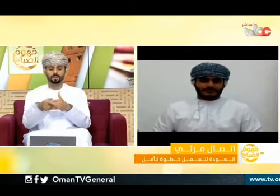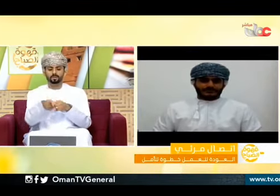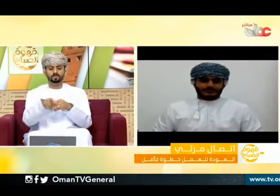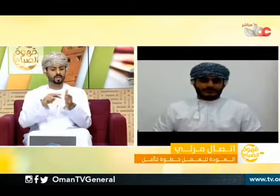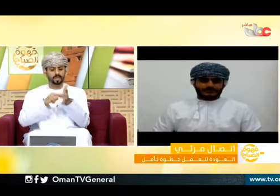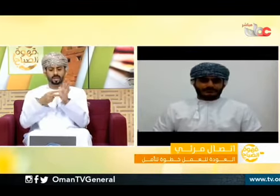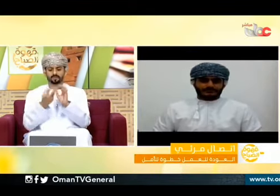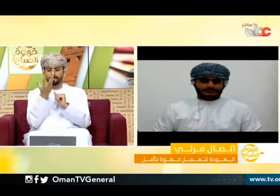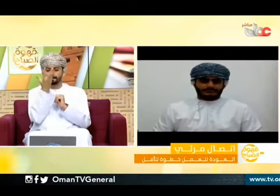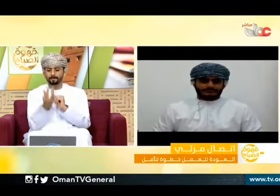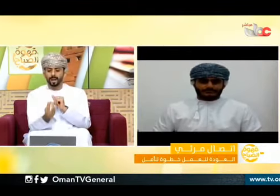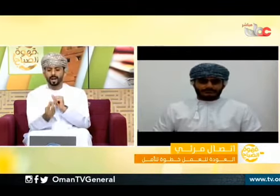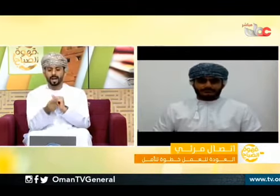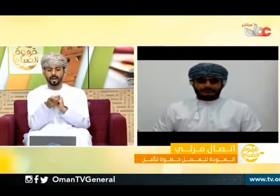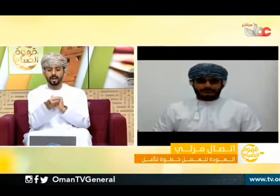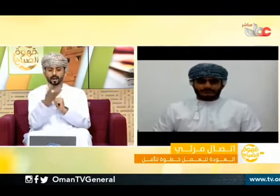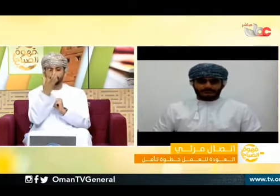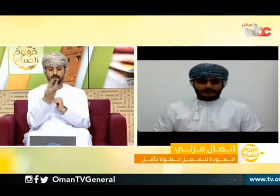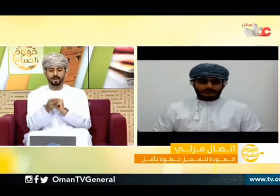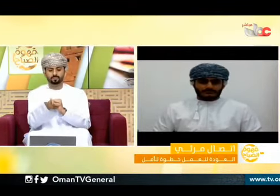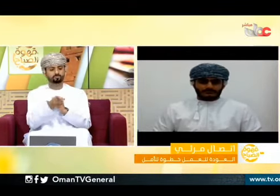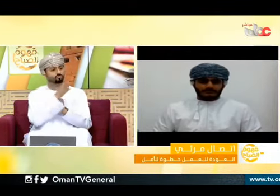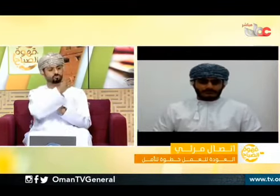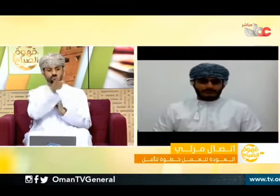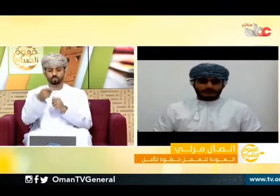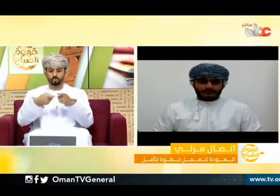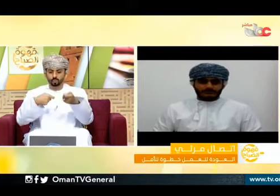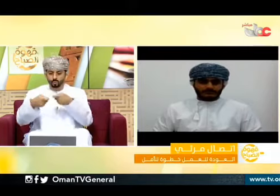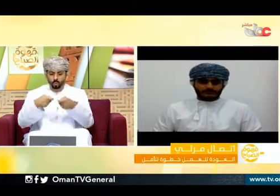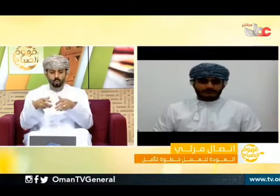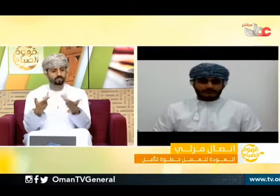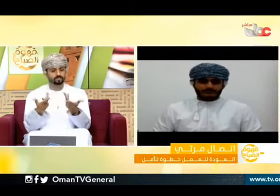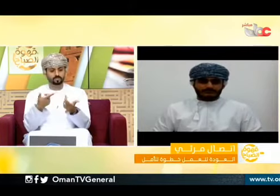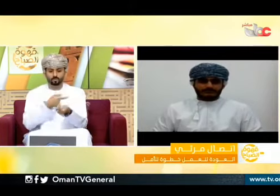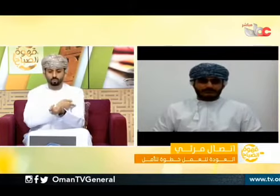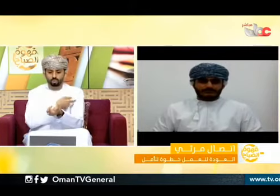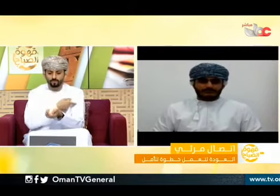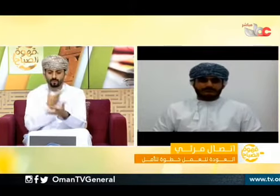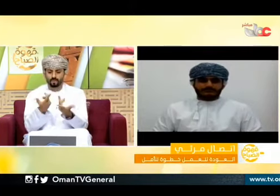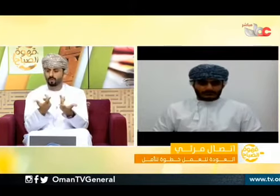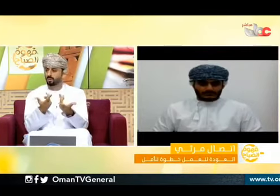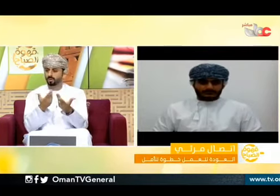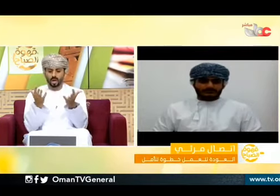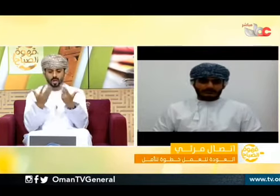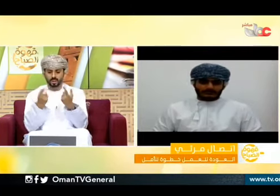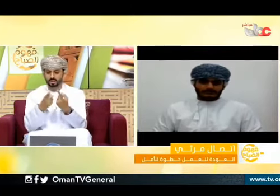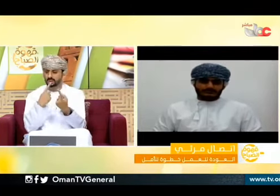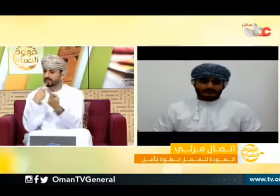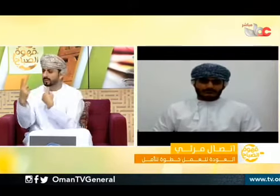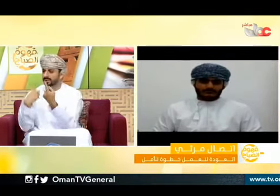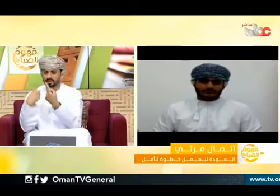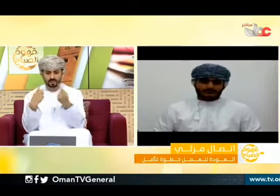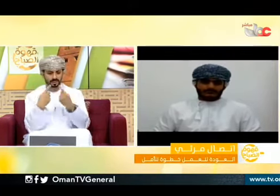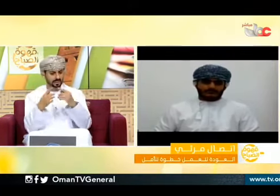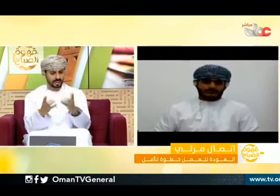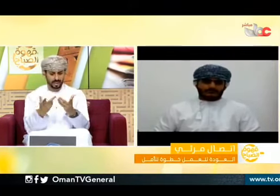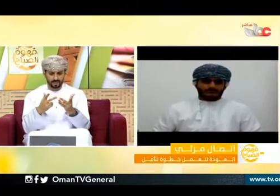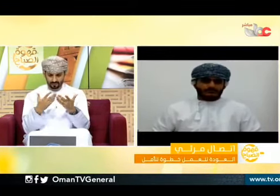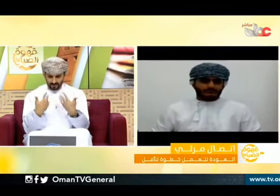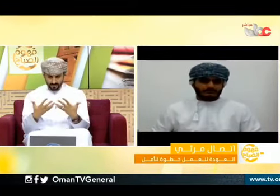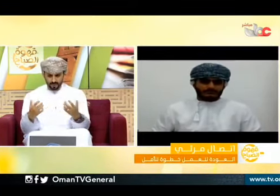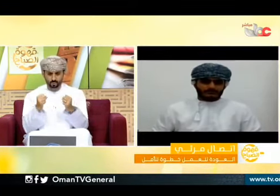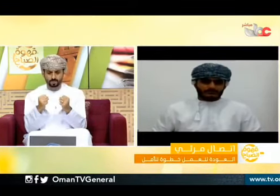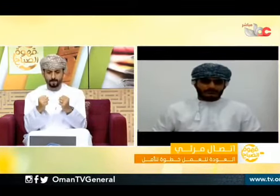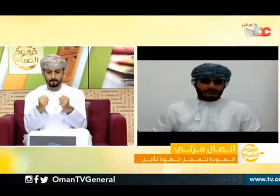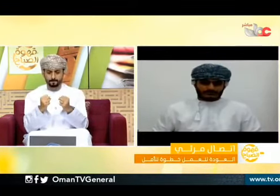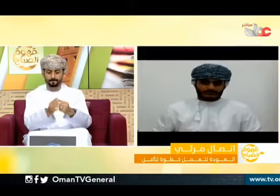طيب بعد ذلك أنت في المساء مثلا هل تذهب إلى التسوق،